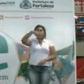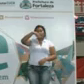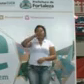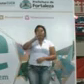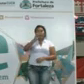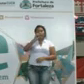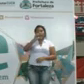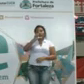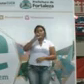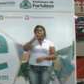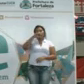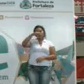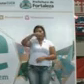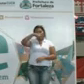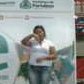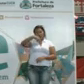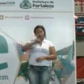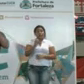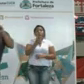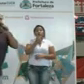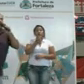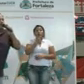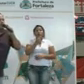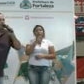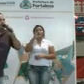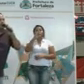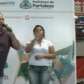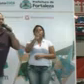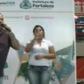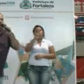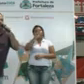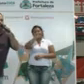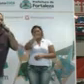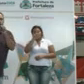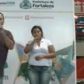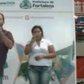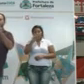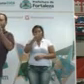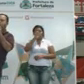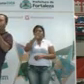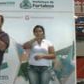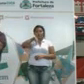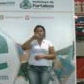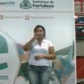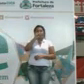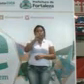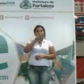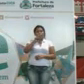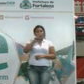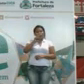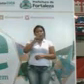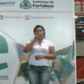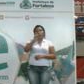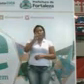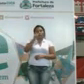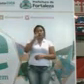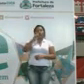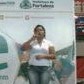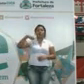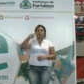do Cruz e Souza. Cruz e Souza, que é lá das quebradas do Rio Grande do Sul, na verdade para lá Santa